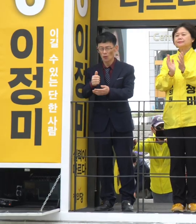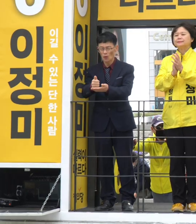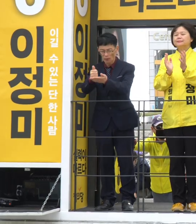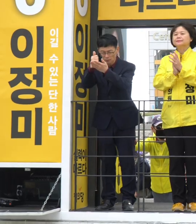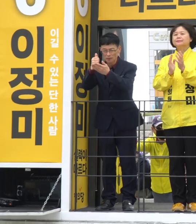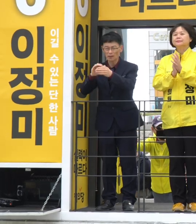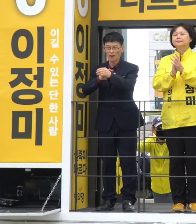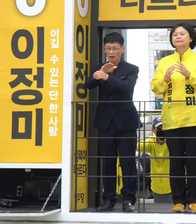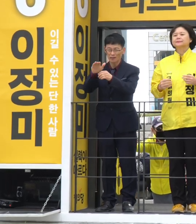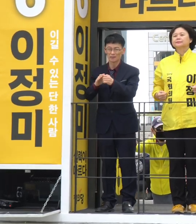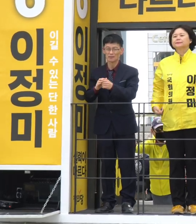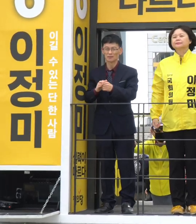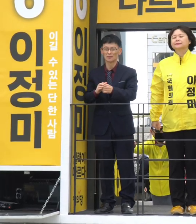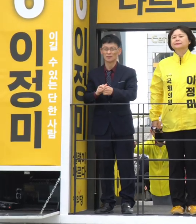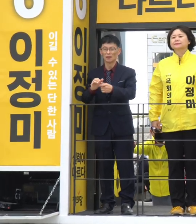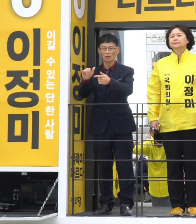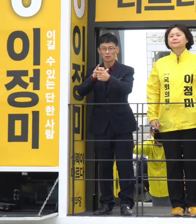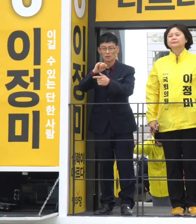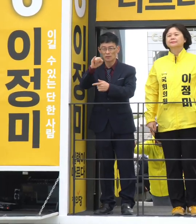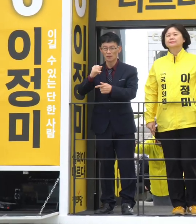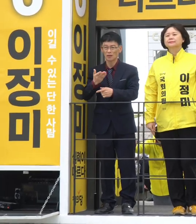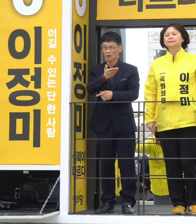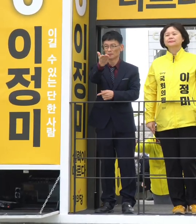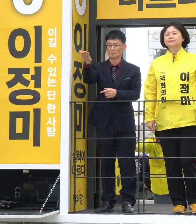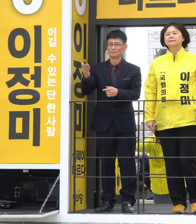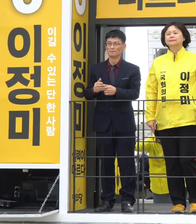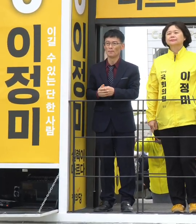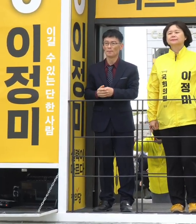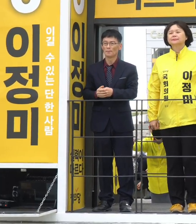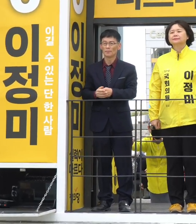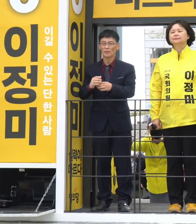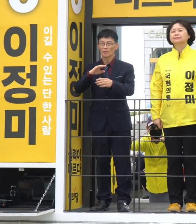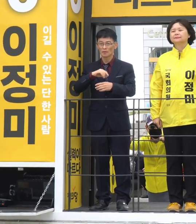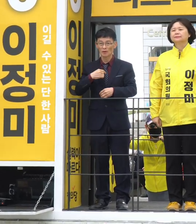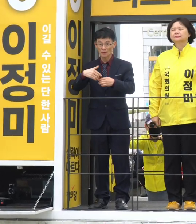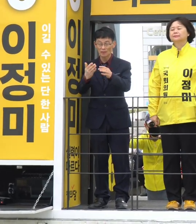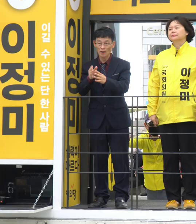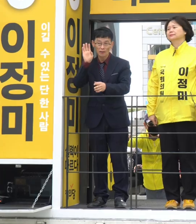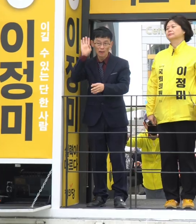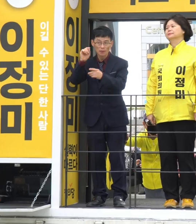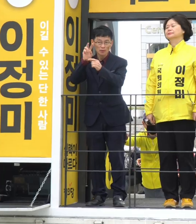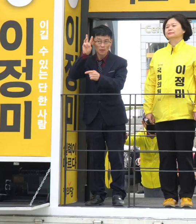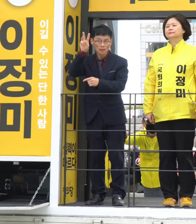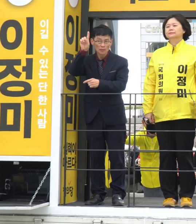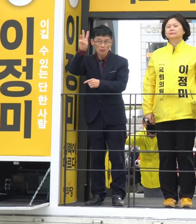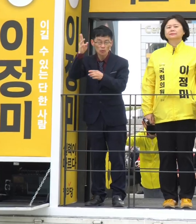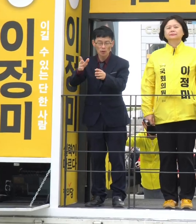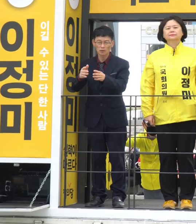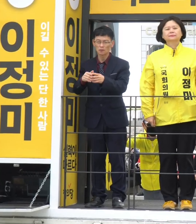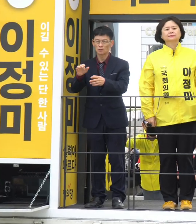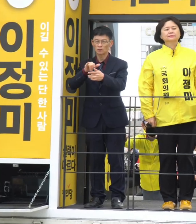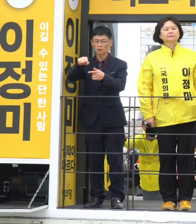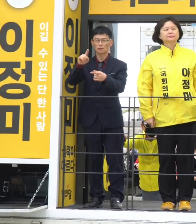존경하고 사랑하는 연수을 주민 여러분, 정의당은 남은 3일 동안 이곳 연수에